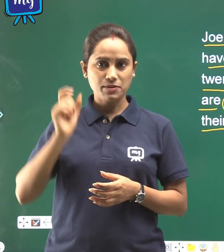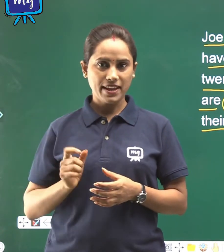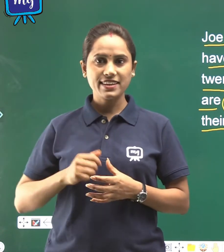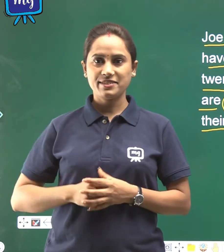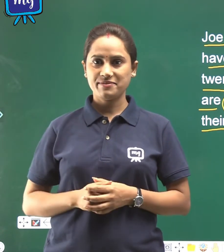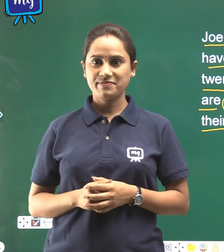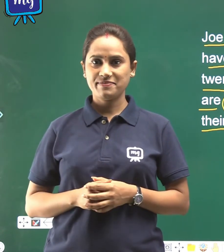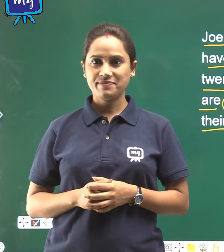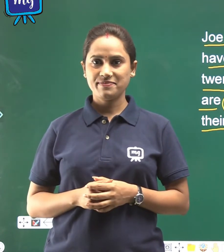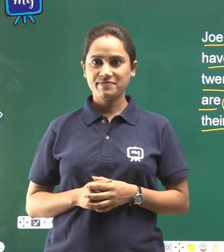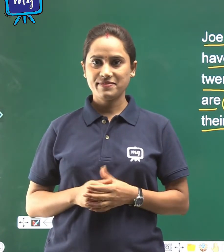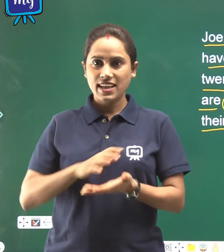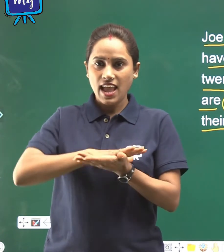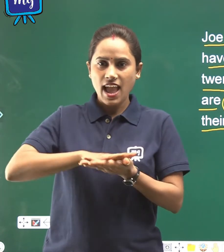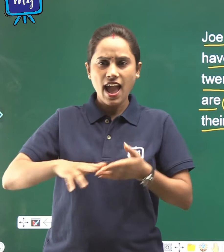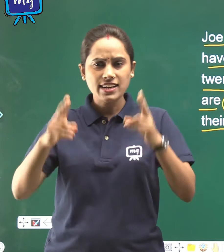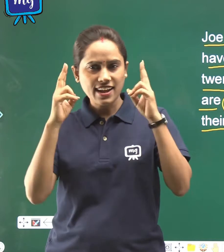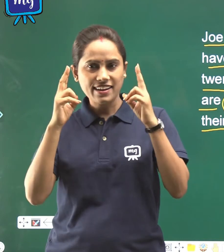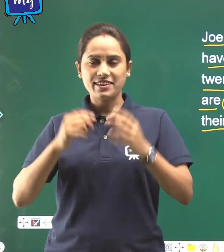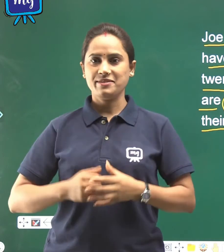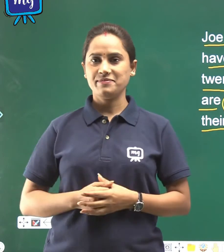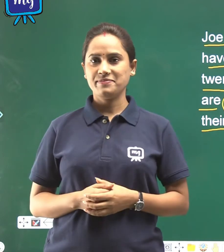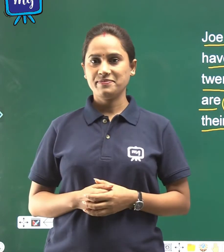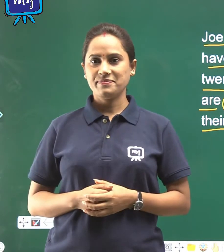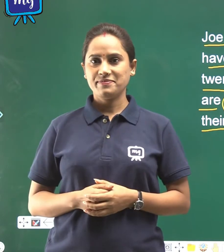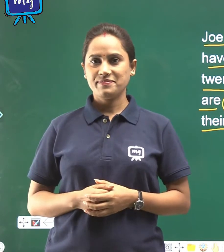expecting, आशा करना.